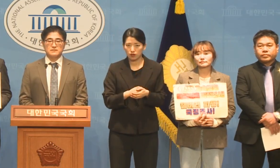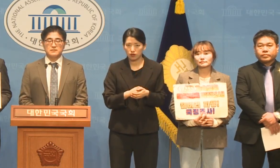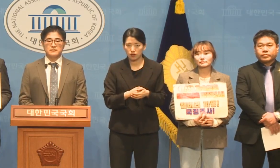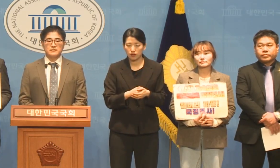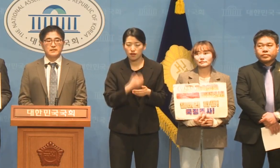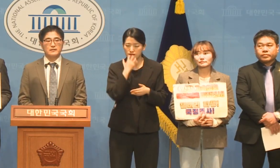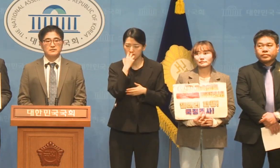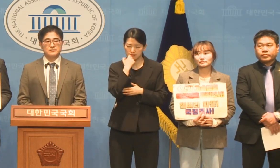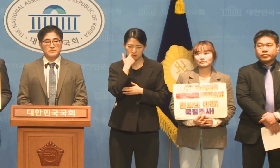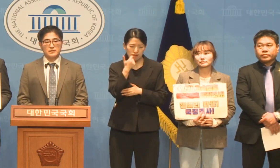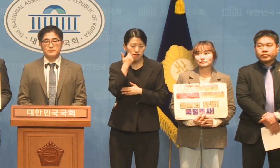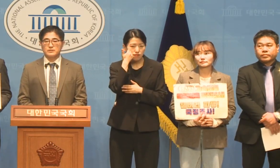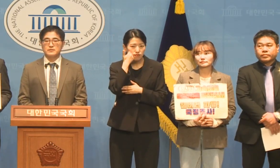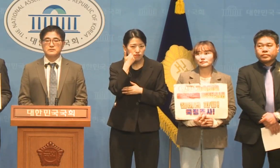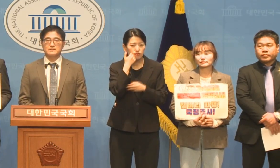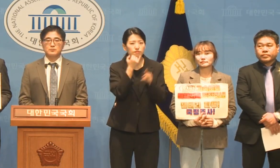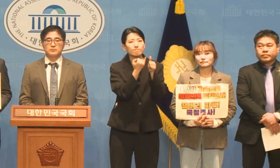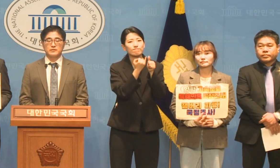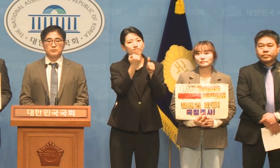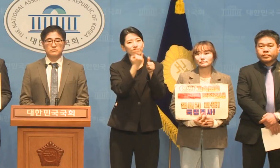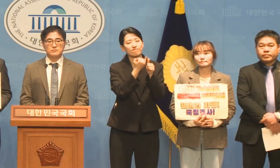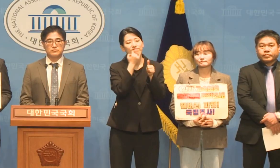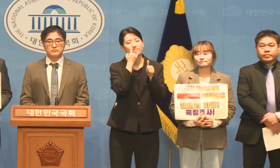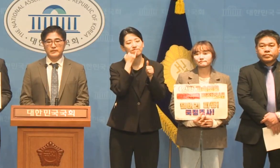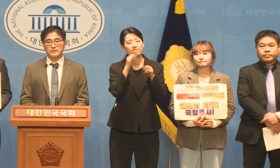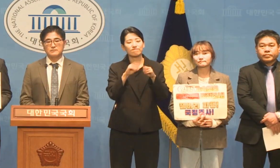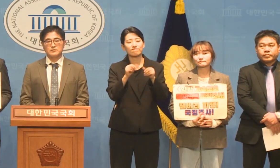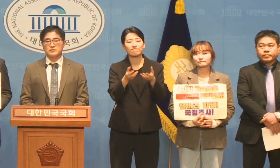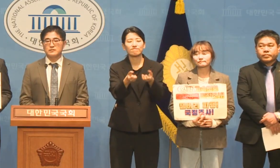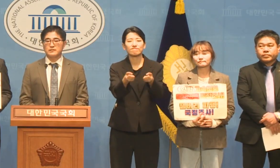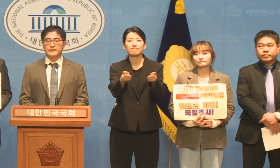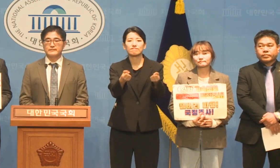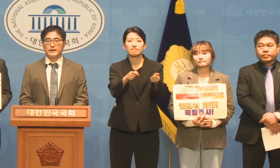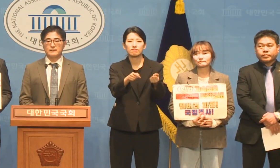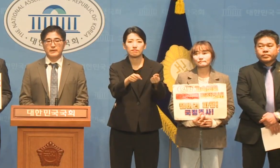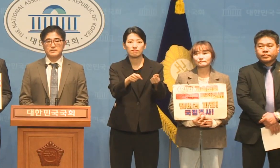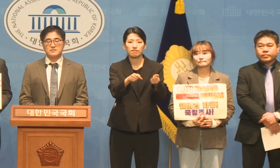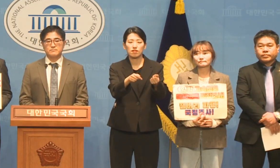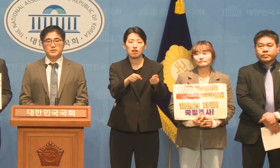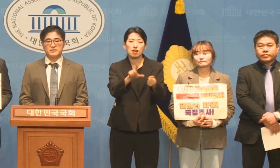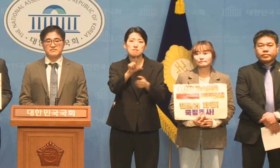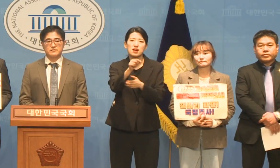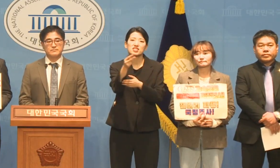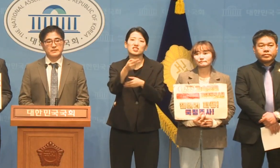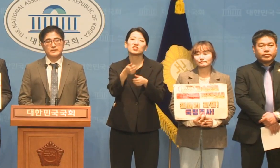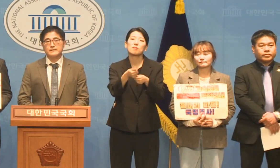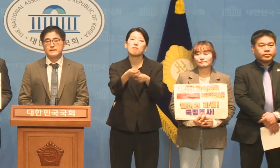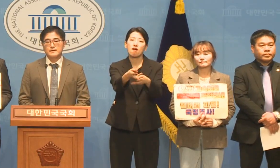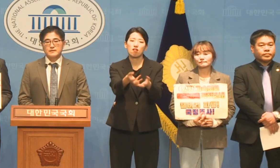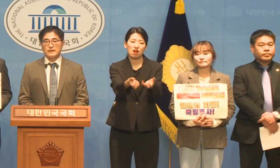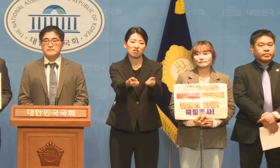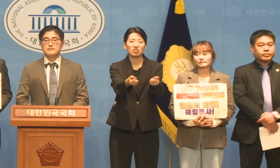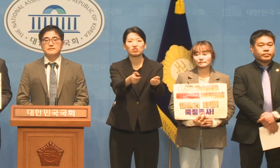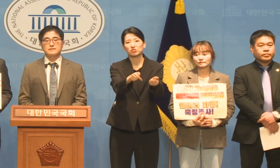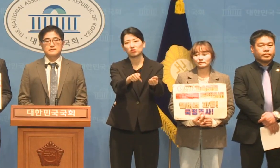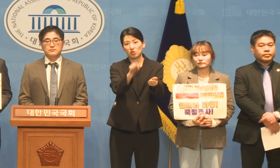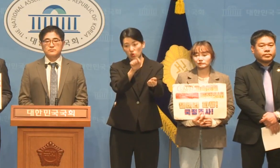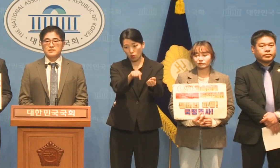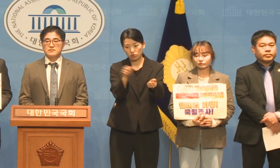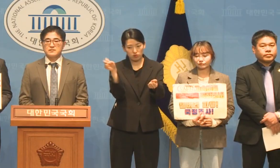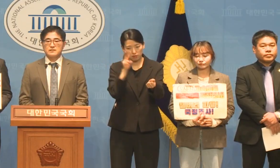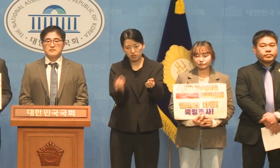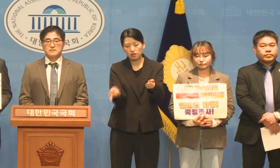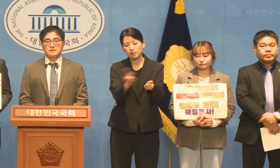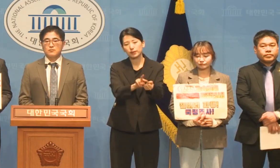것은 김건희 일가일 것입니다. 변경된 노선의 종점 부근에 김건희 일가의 땅 12,000평이 있었습니다. 사실